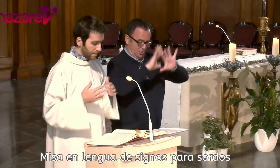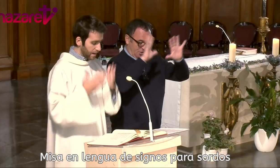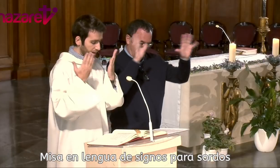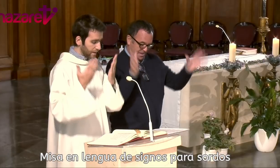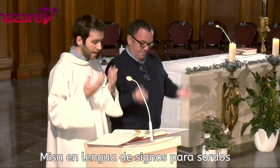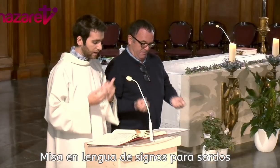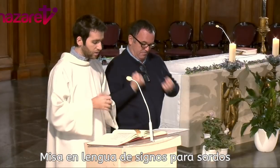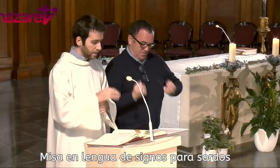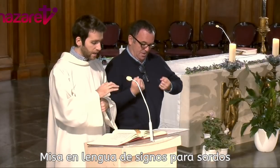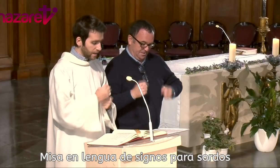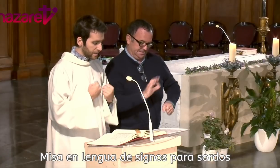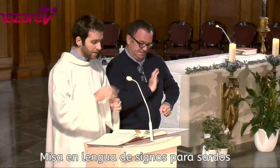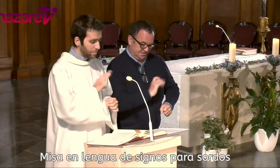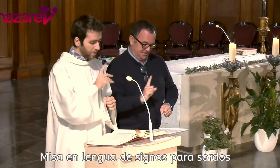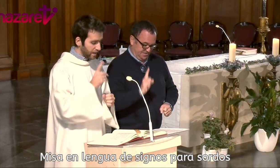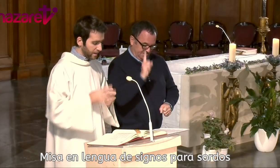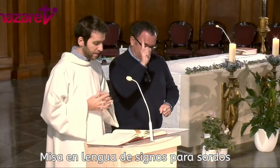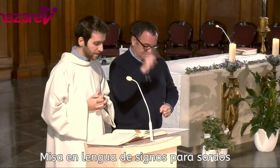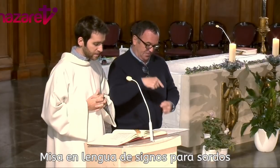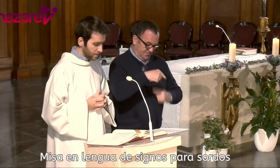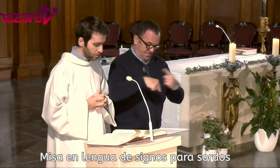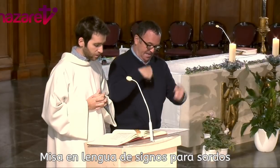Aclamad la gloria y el poder del Señor.